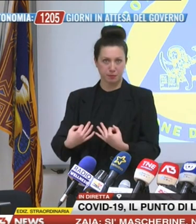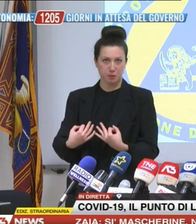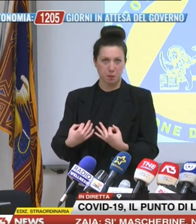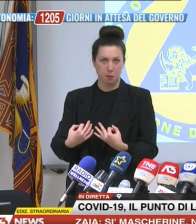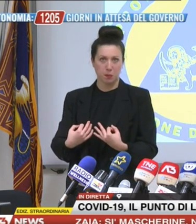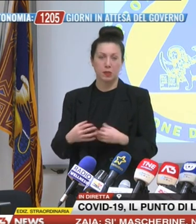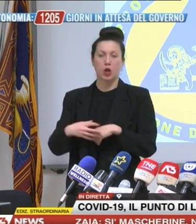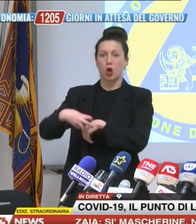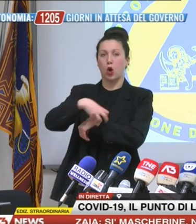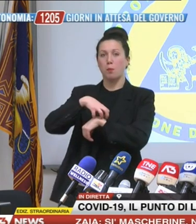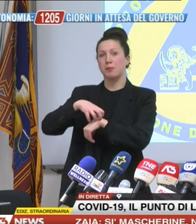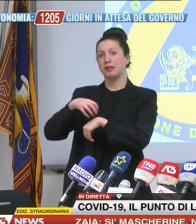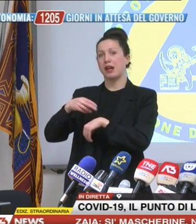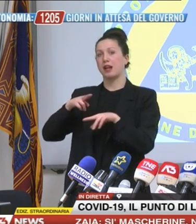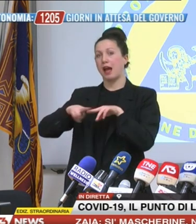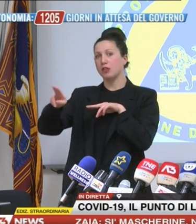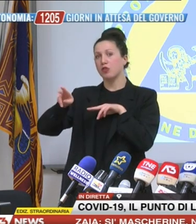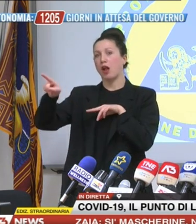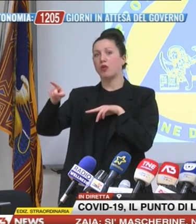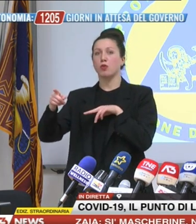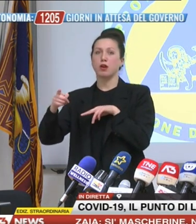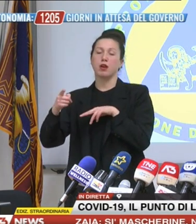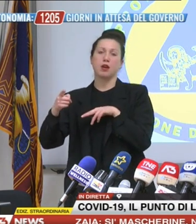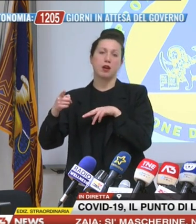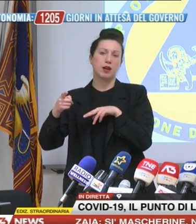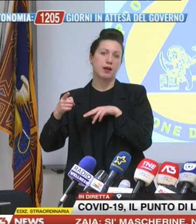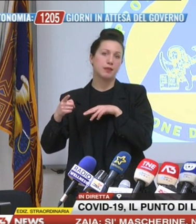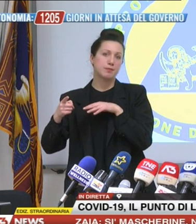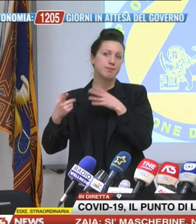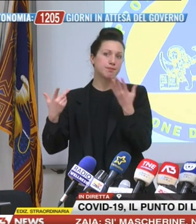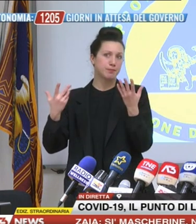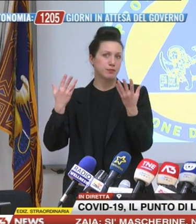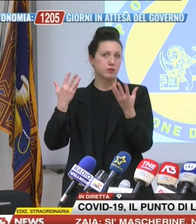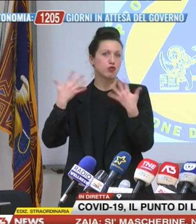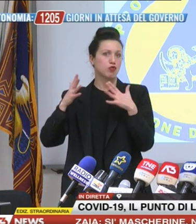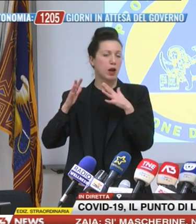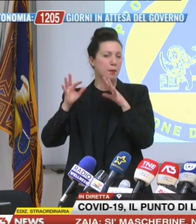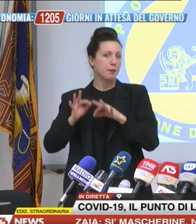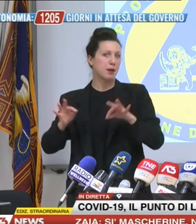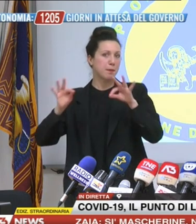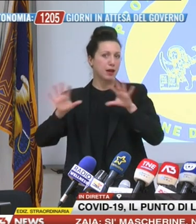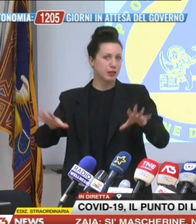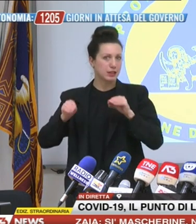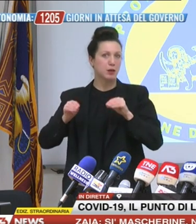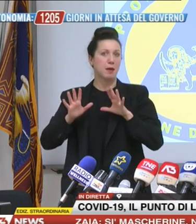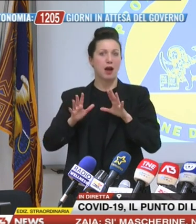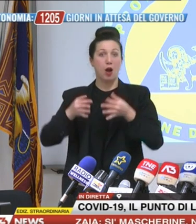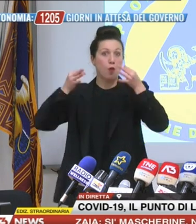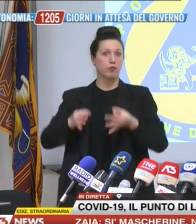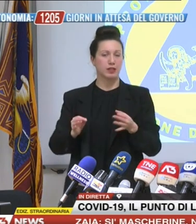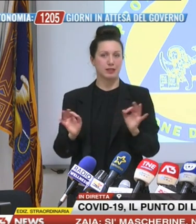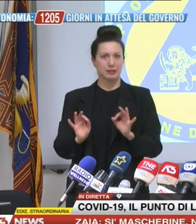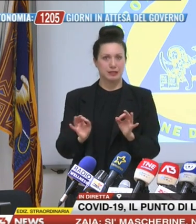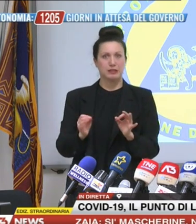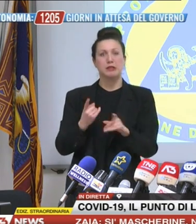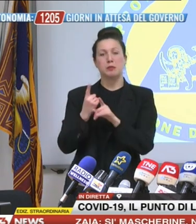un po' paventato, ma che non è ancora ufficiale, che non c'è ancora traccia, che era suddivisa un po' per patologie, quindi cardiovascolari piuttosto che